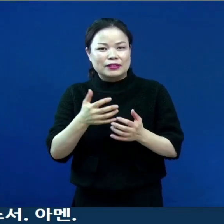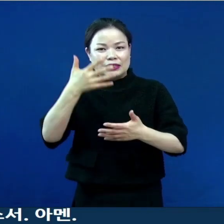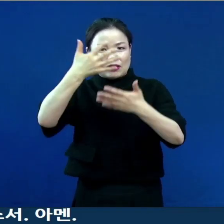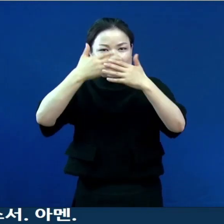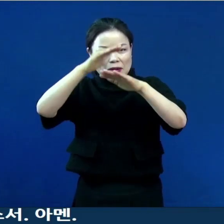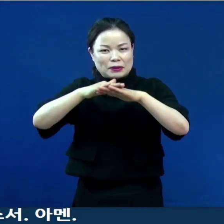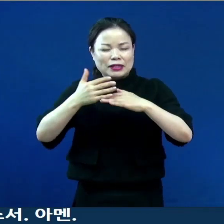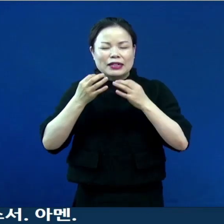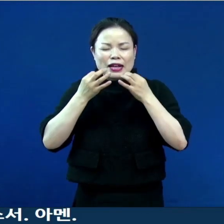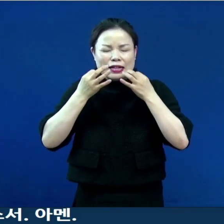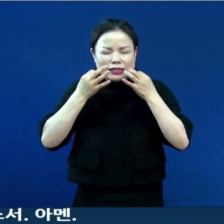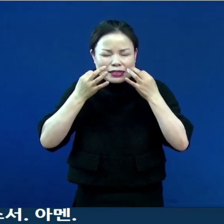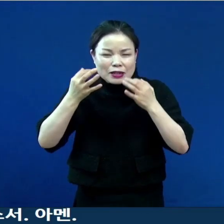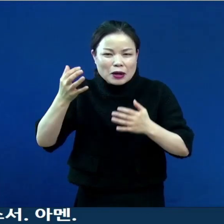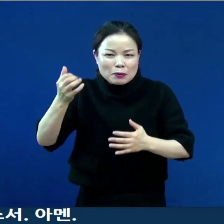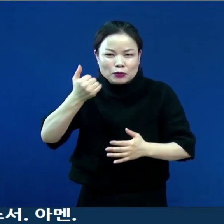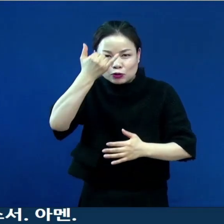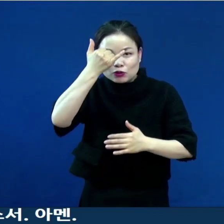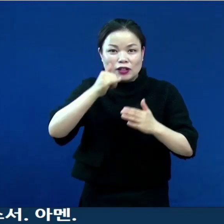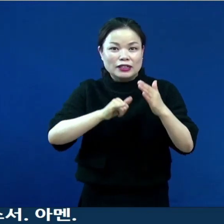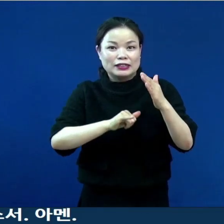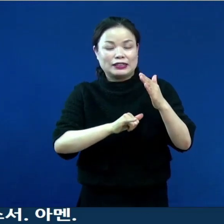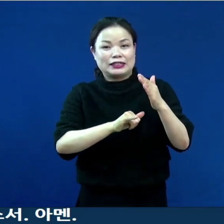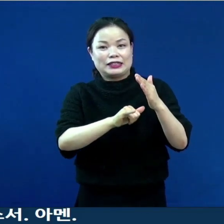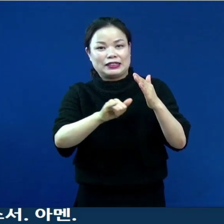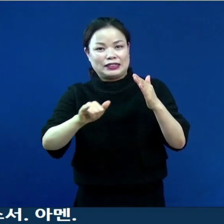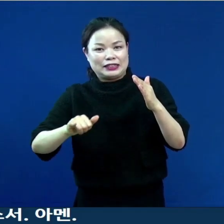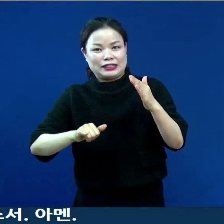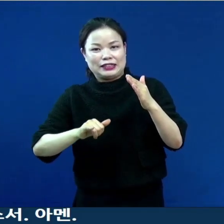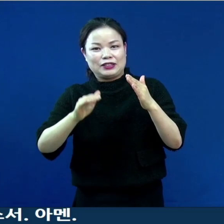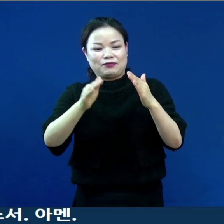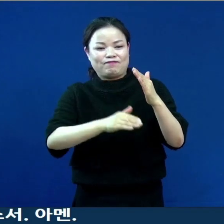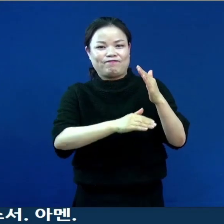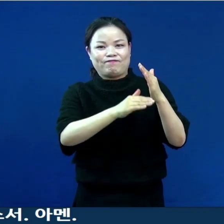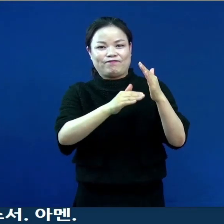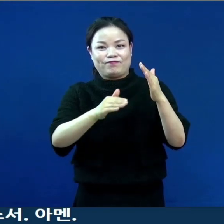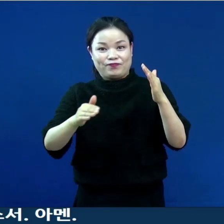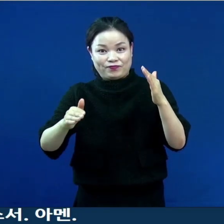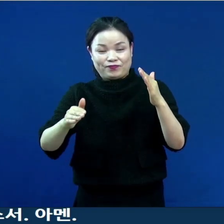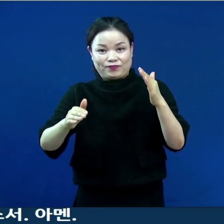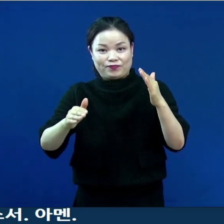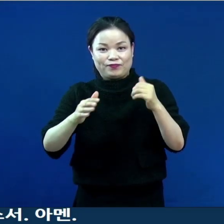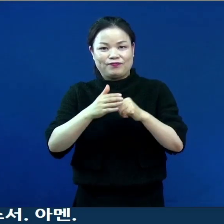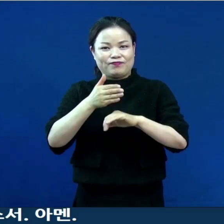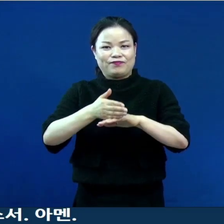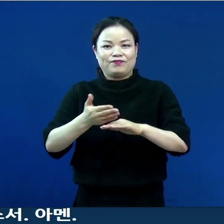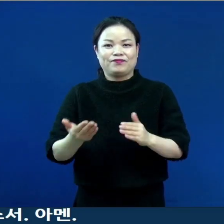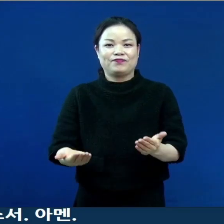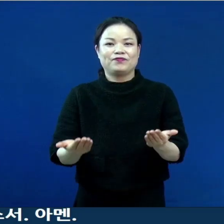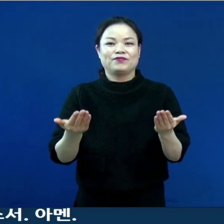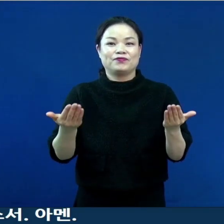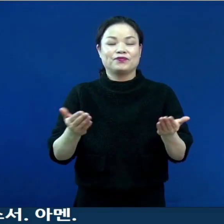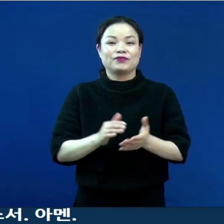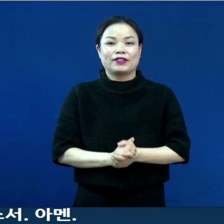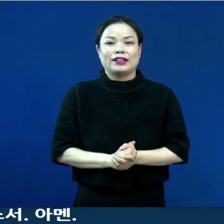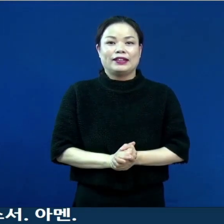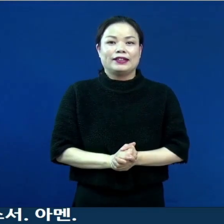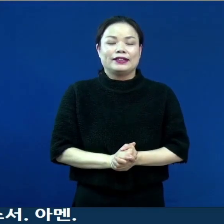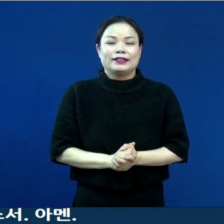참석하신 간절함을 가진 우리 충현 성도님들 특별히 감사드립니다.